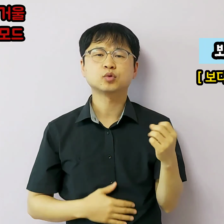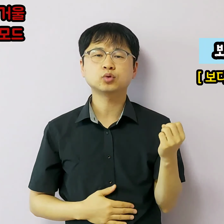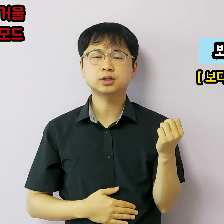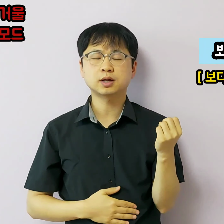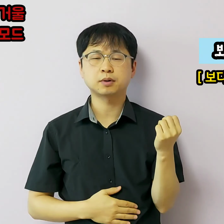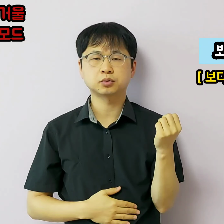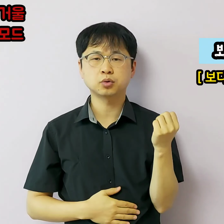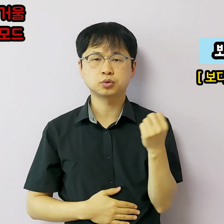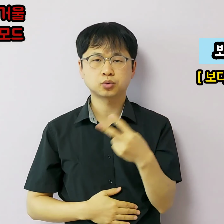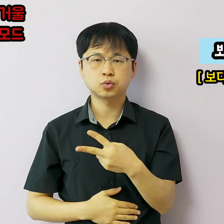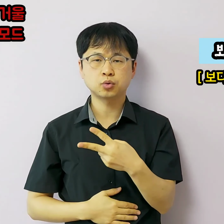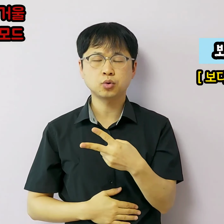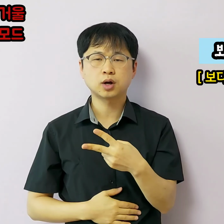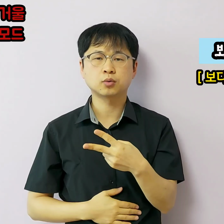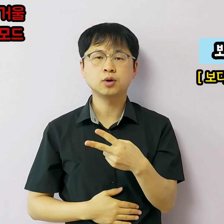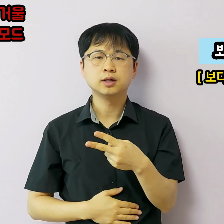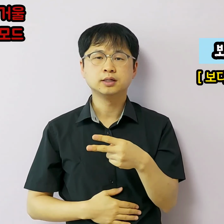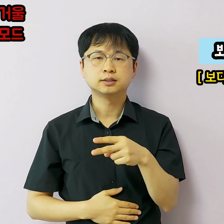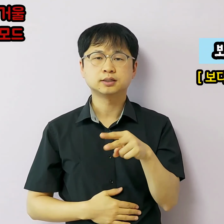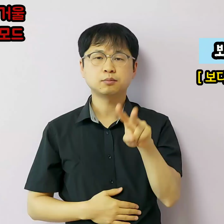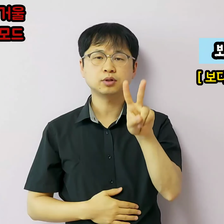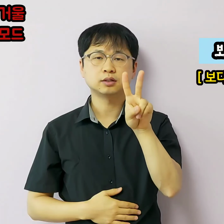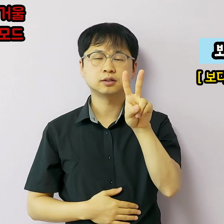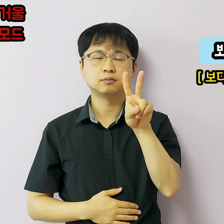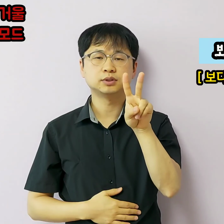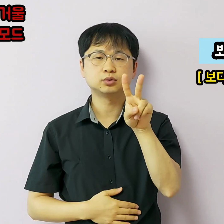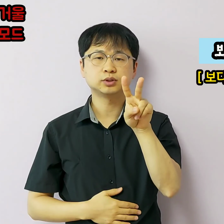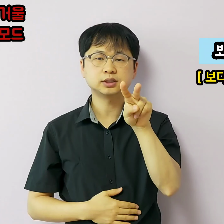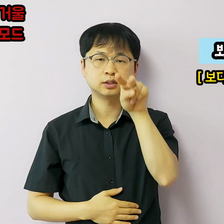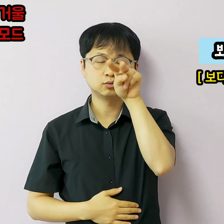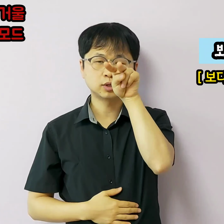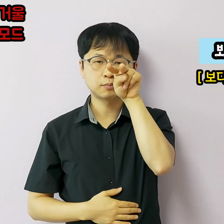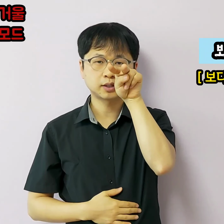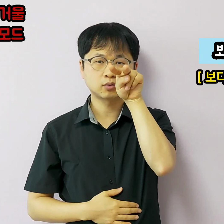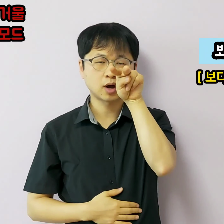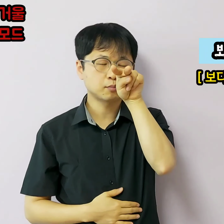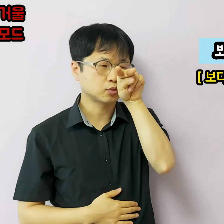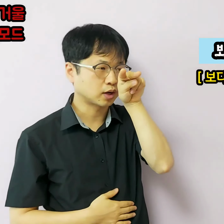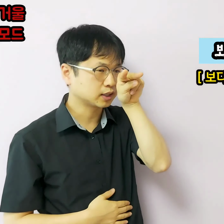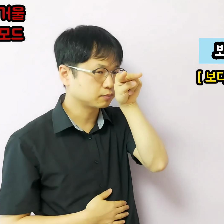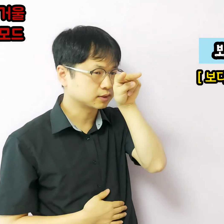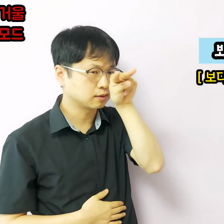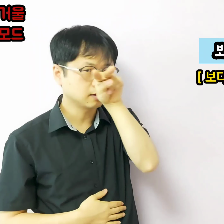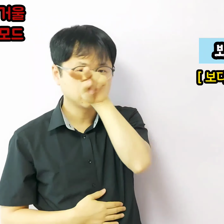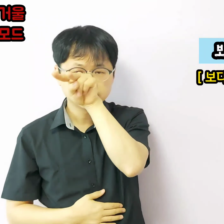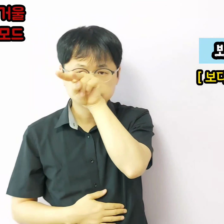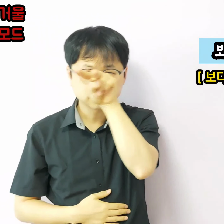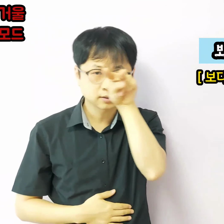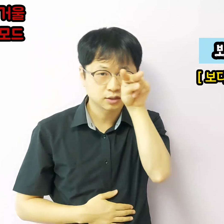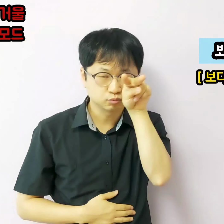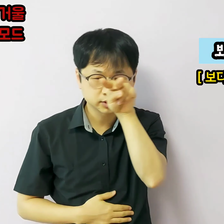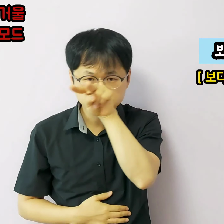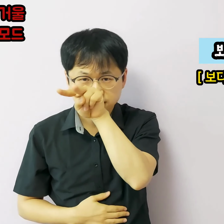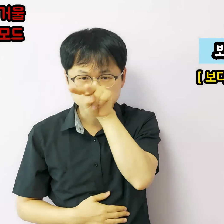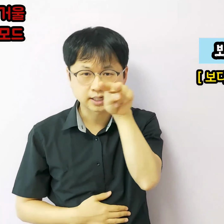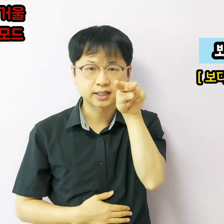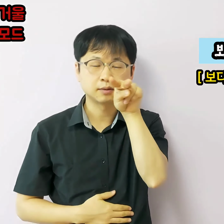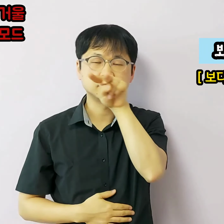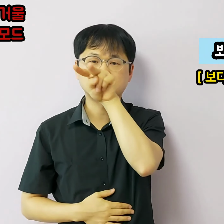또 쳐다봐도 또 하고 쳐다보다는 검지중지를 눈앞에 대고 앞으로 가리키면서 시선이 움직이는 것을